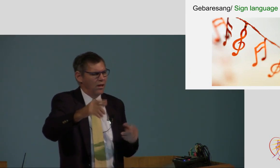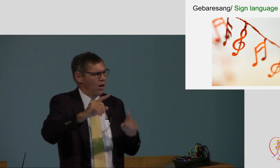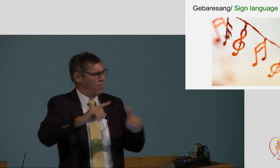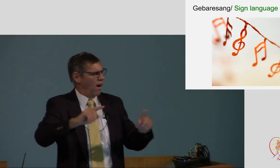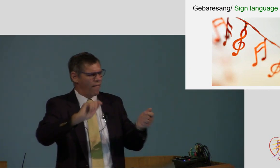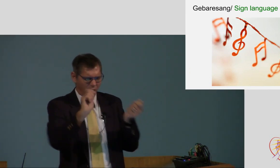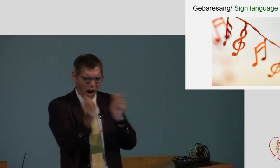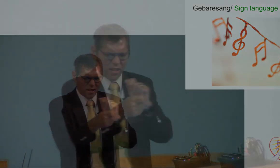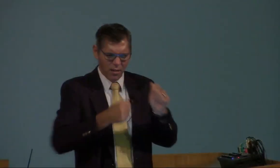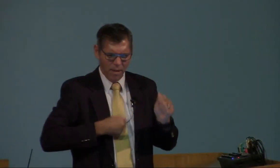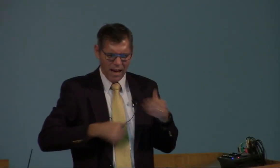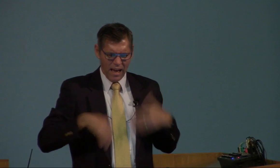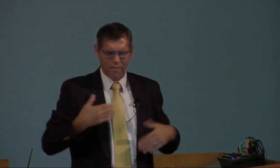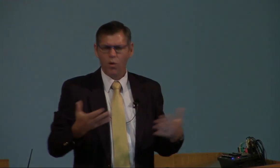maar verander my lewe hoe?